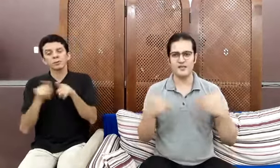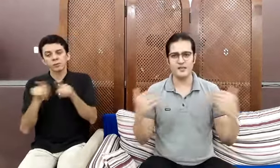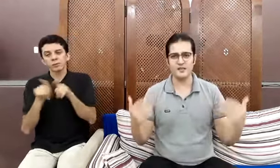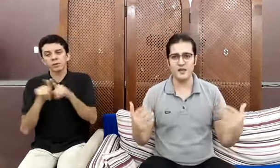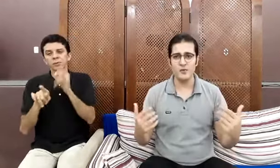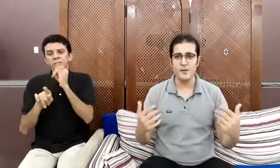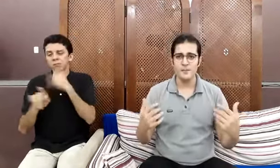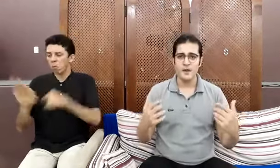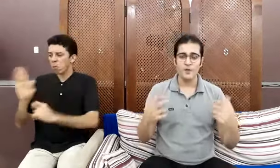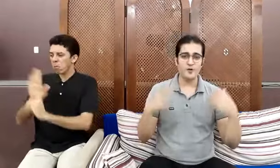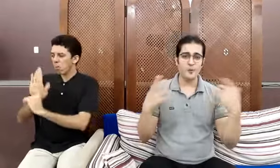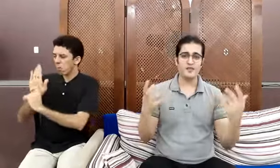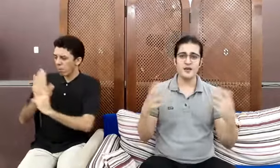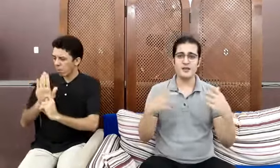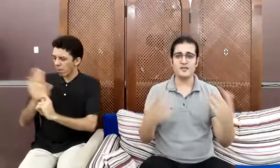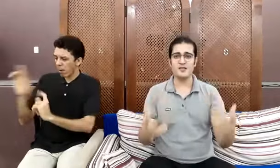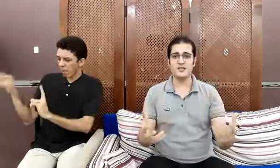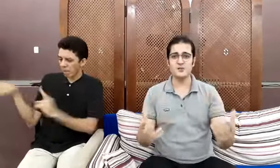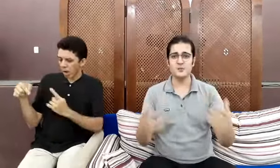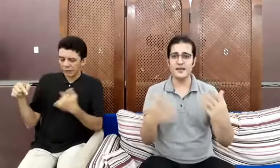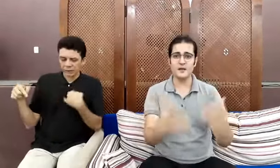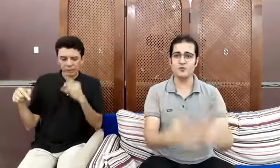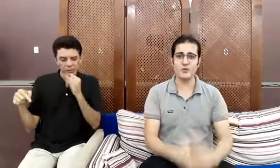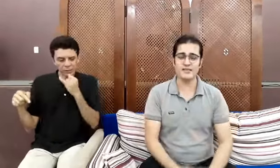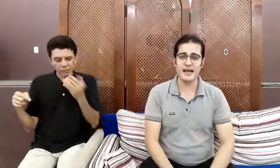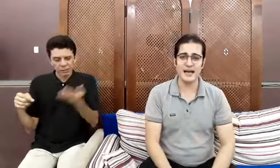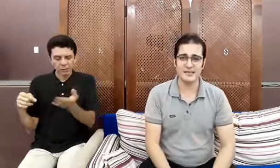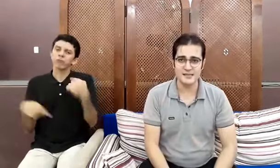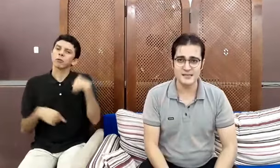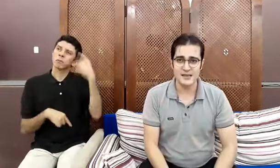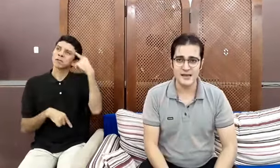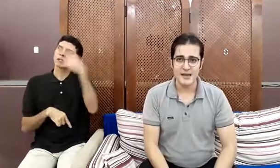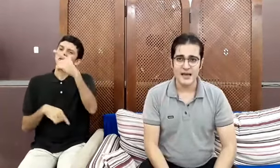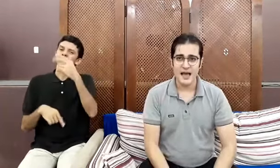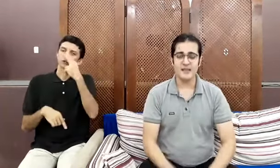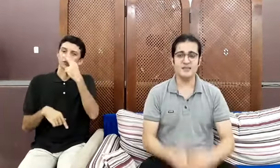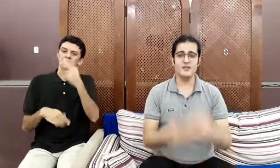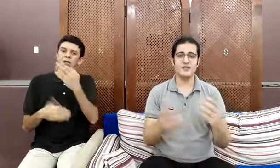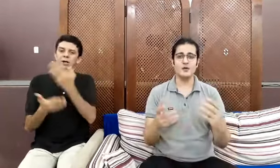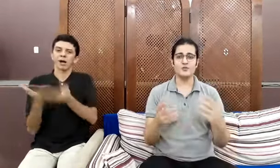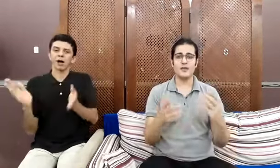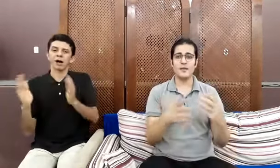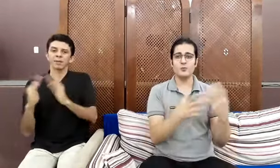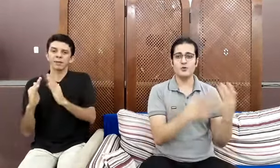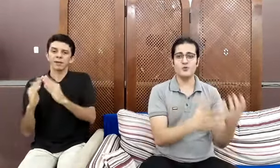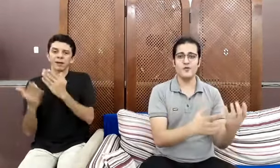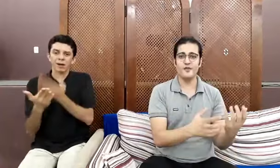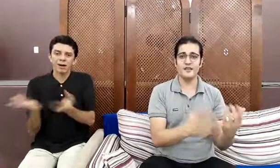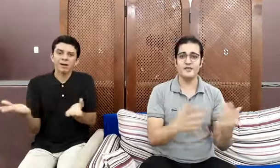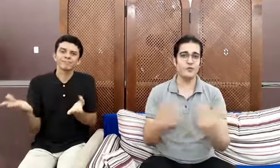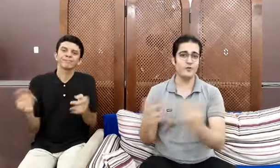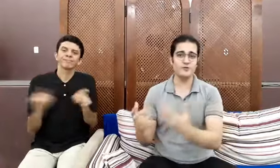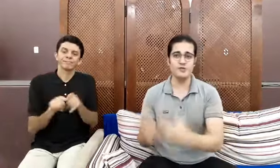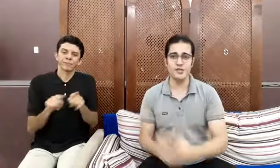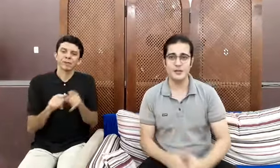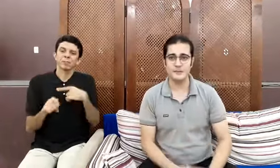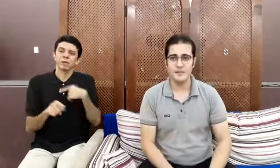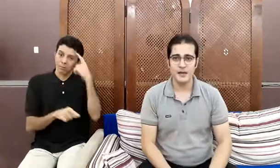da perseguição. Eu fico pensando, aqueles cristãos perderam suas casas, aqueles cristãos temendo por sua vida tiveram